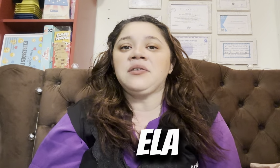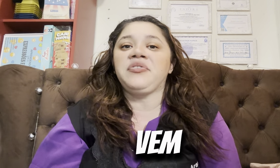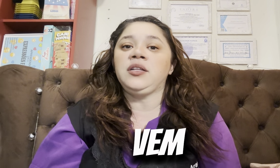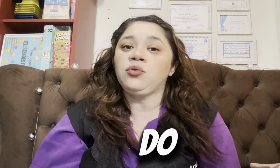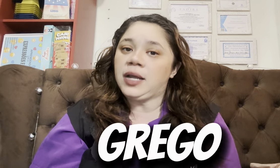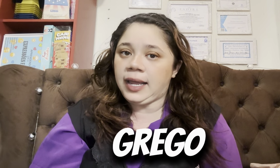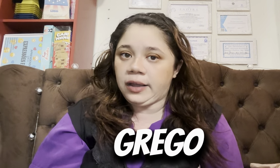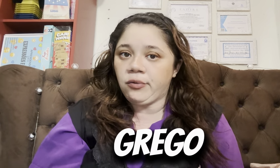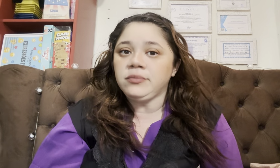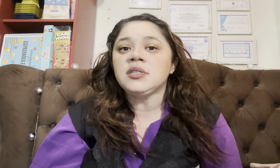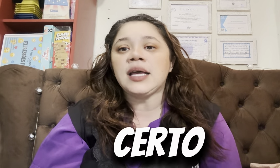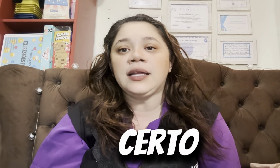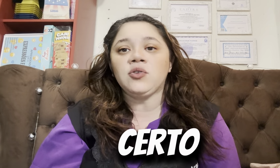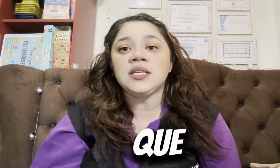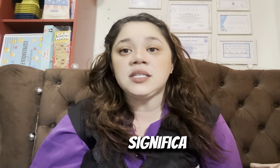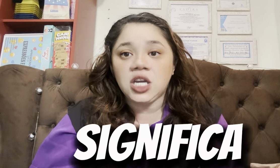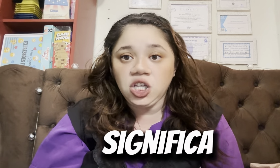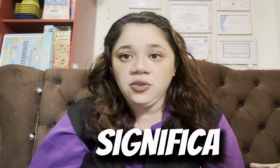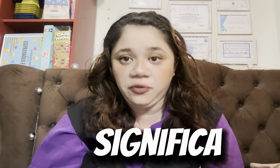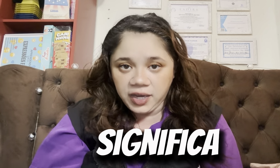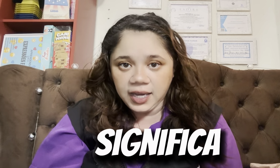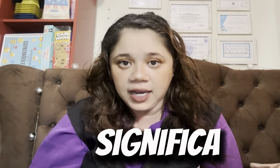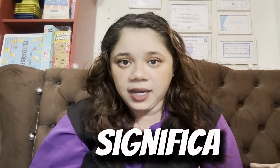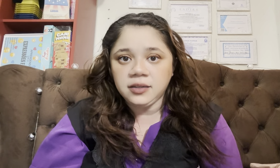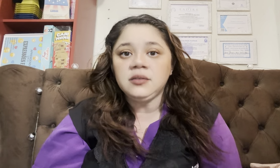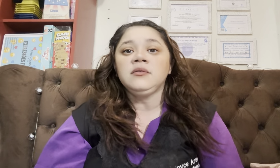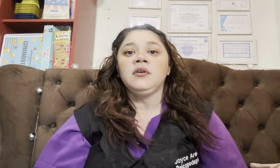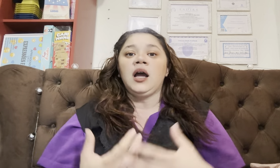vem do grego, certo? Que significa